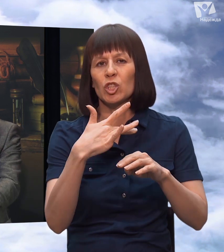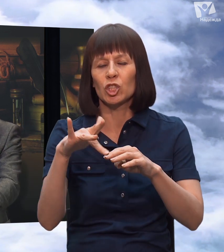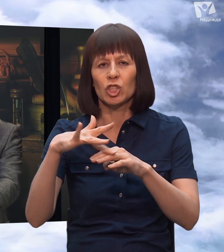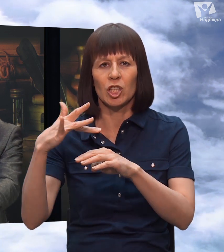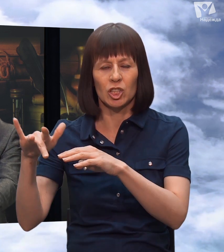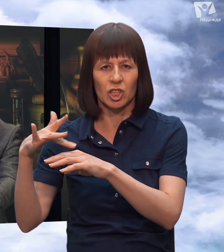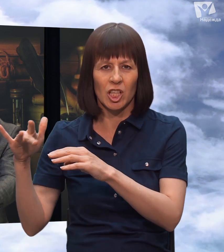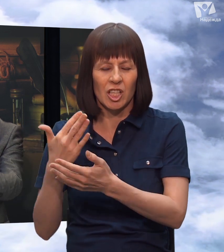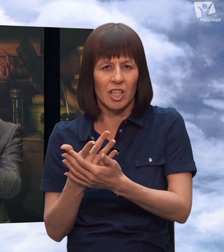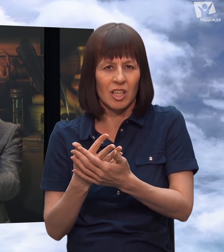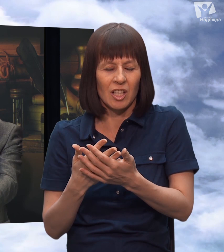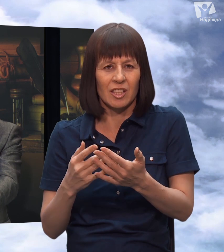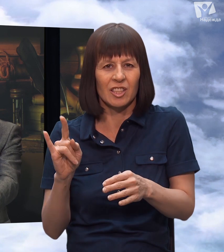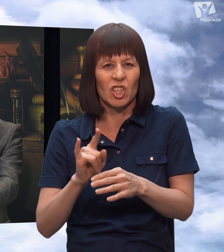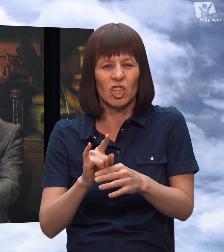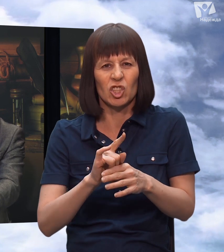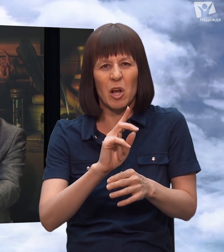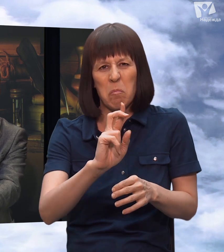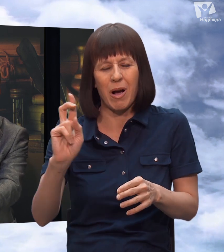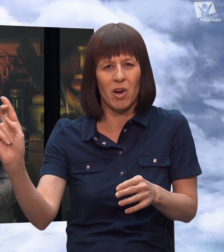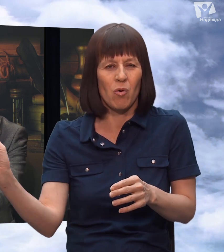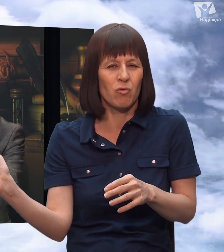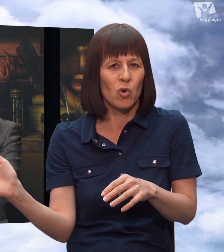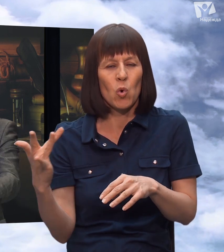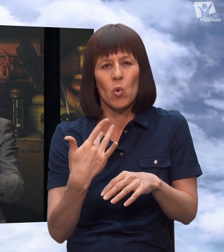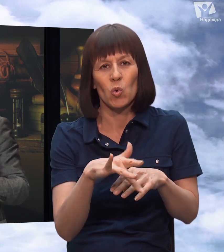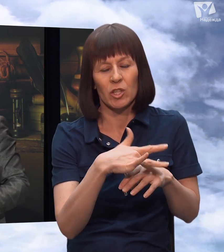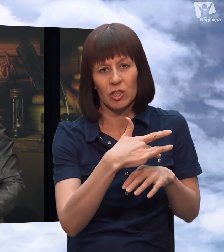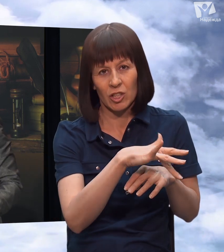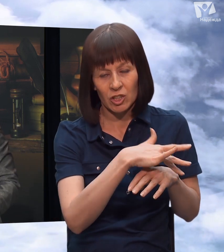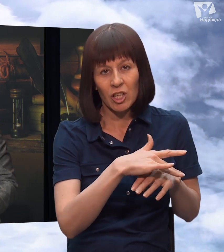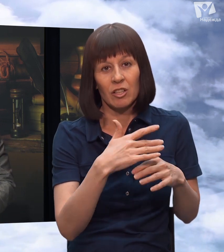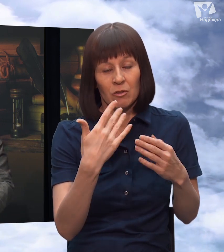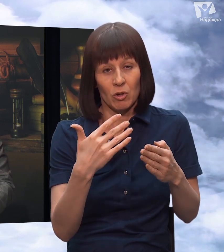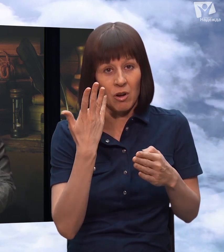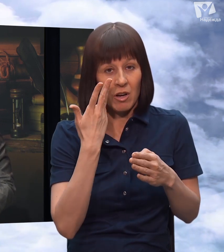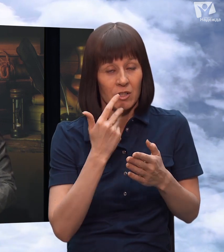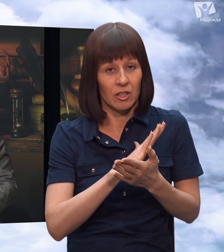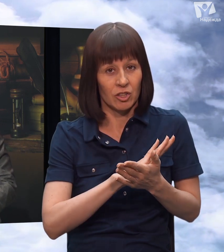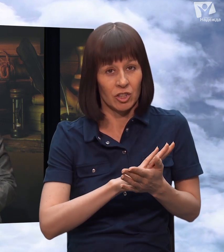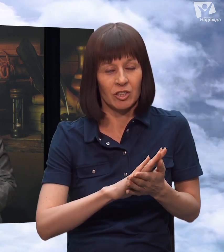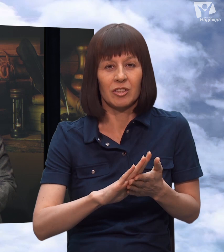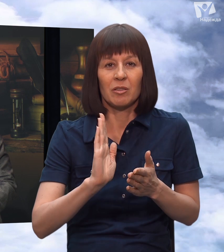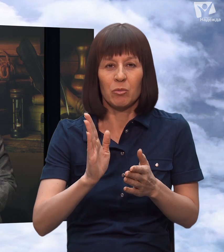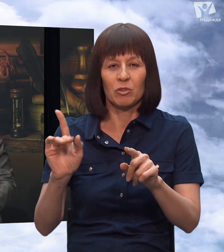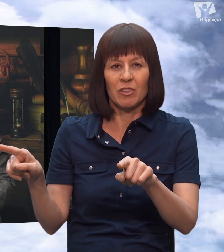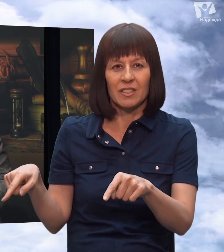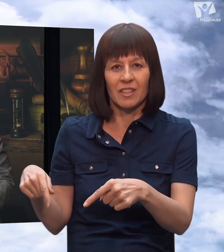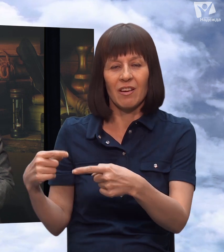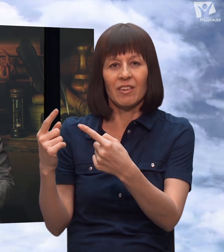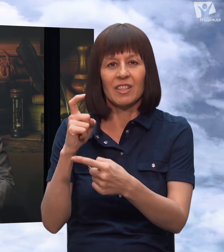вот этот вот ключевой кульминационный момент связанный с восстановлением царство